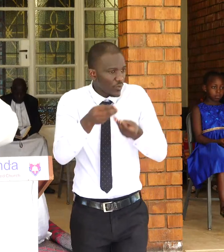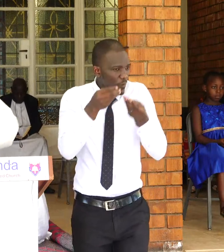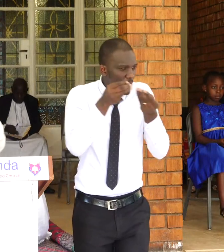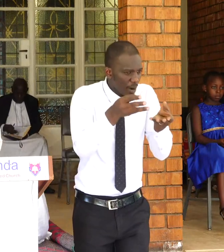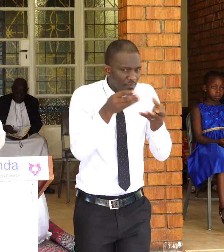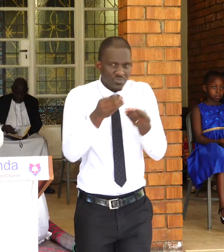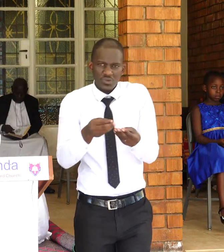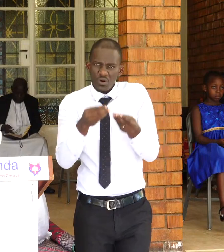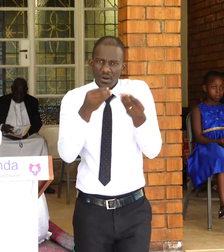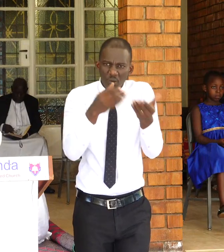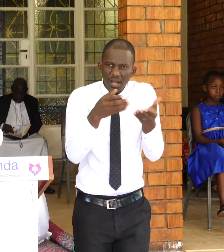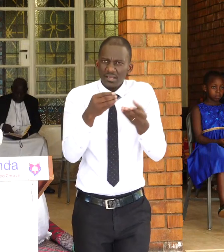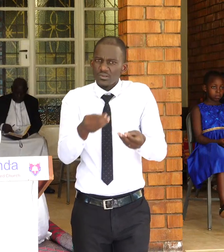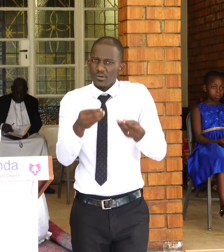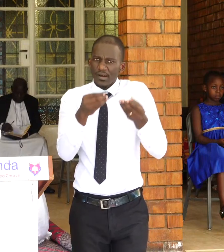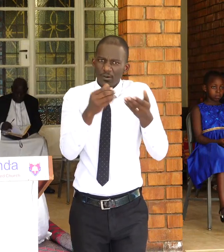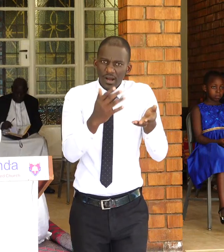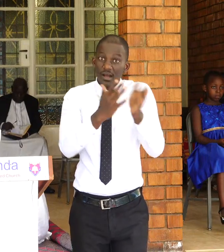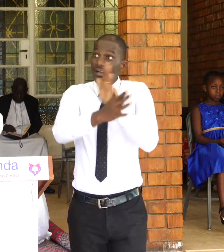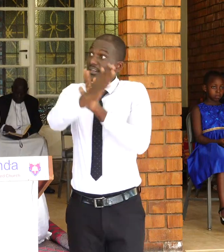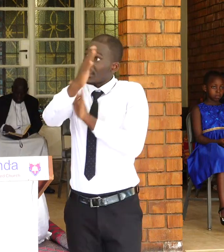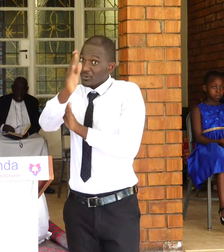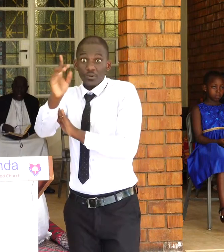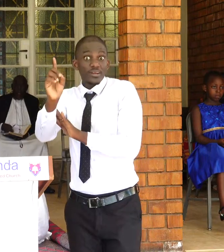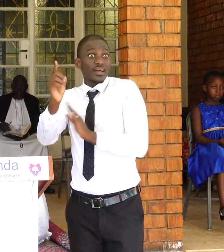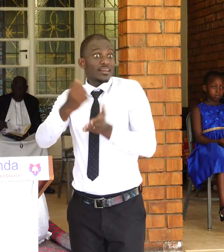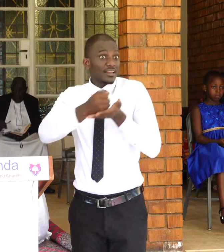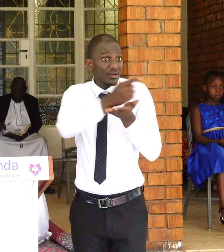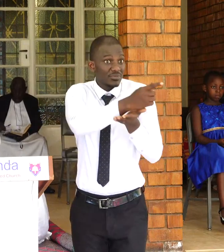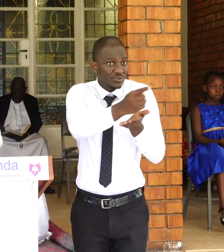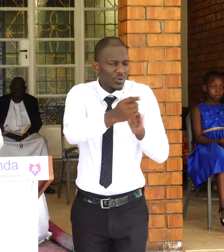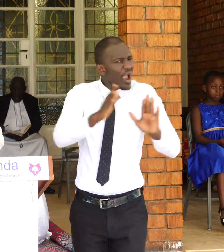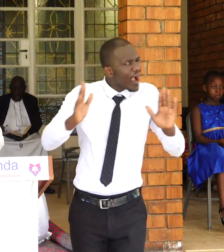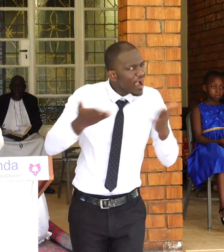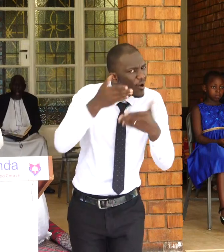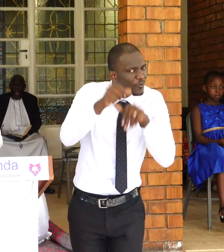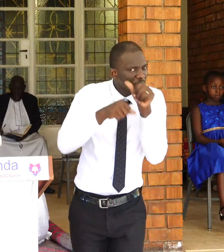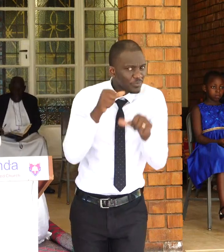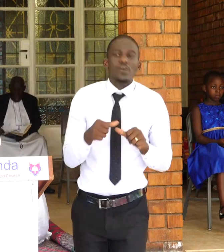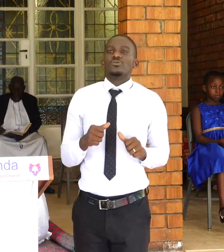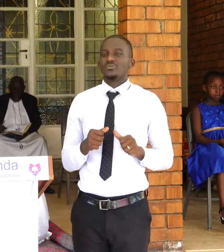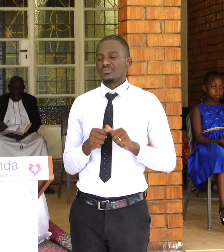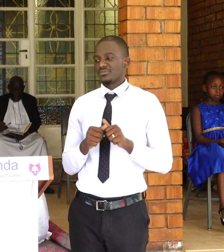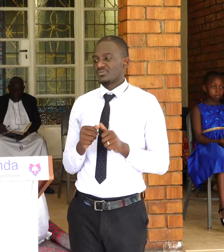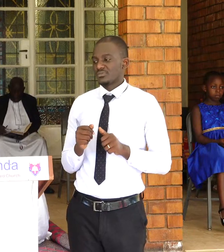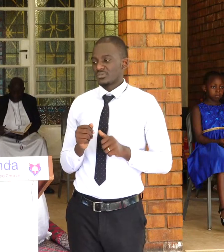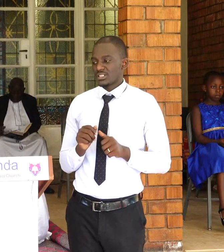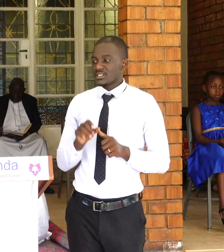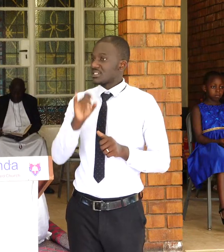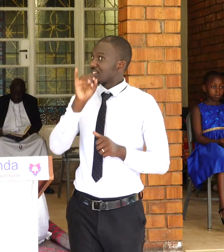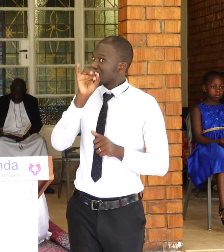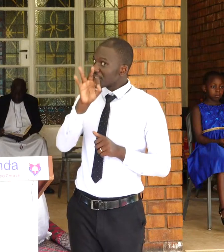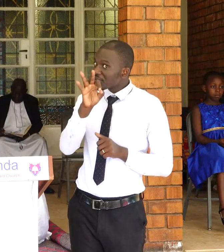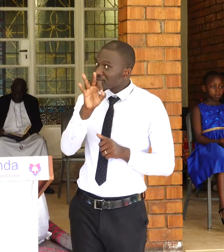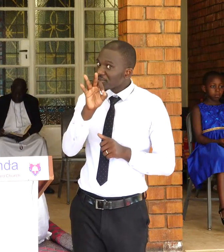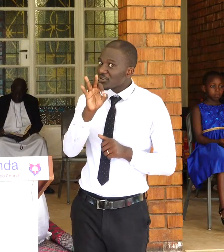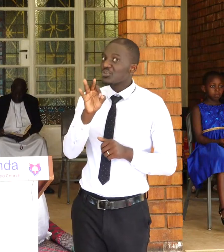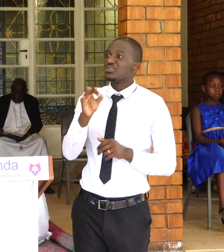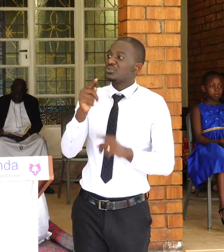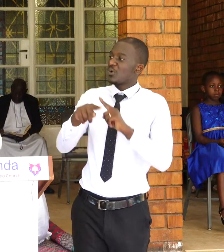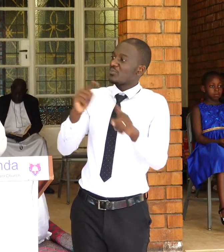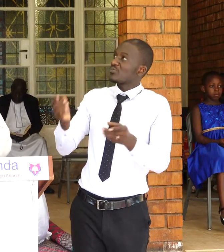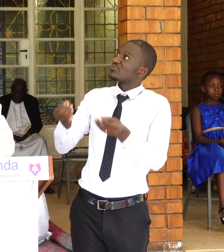ne weerumya n'obawa Katonda n'akufiirayo kibeera kitya nga Katonda gw'owa